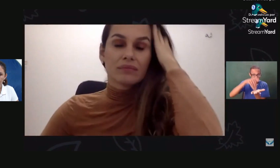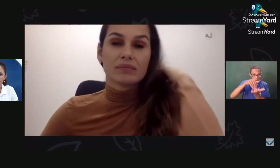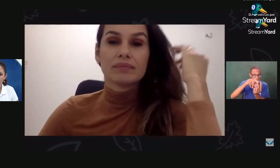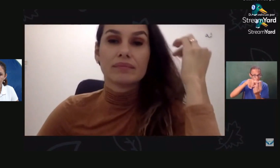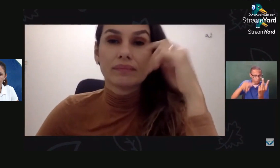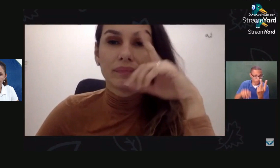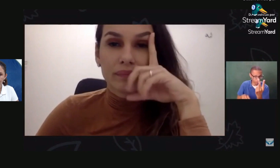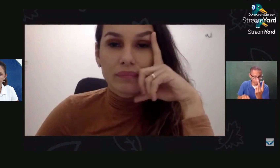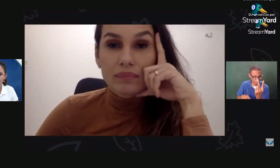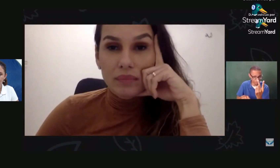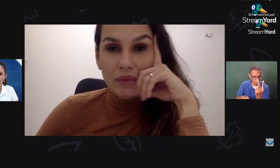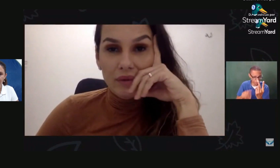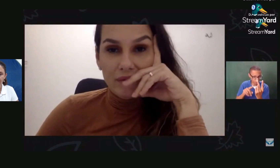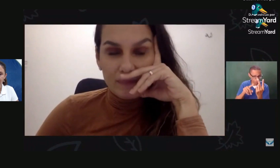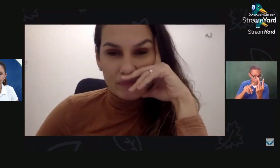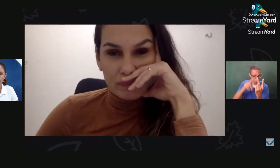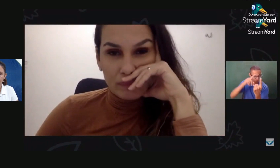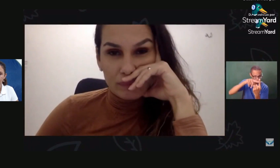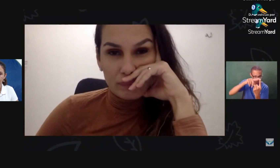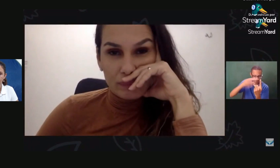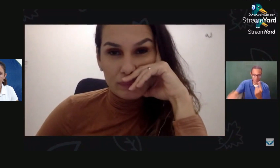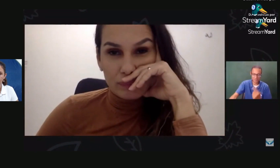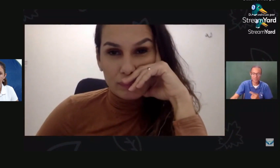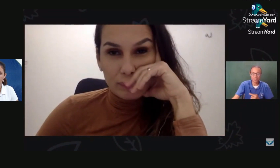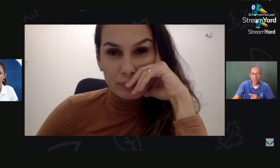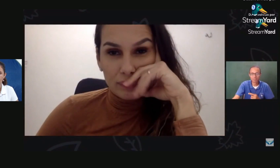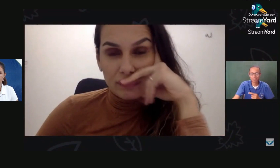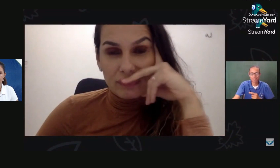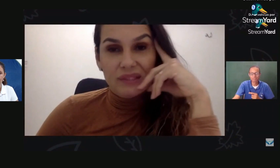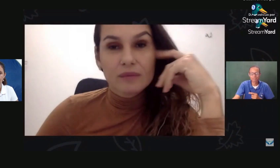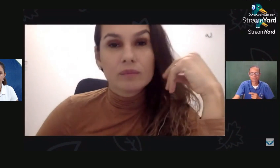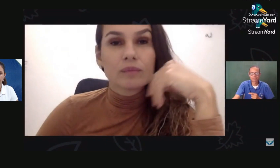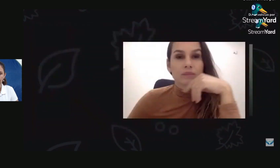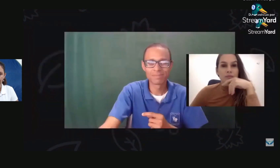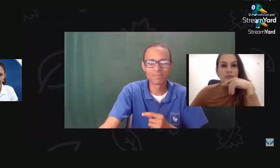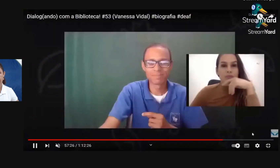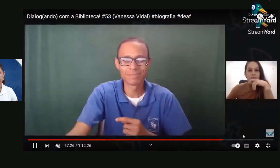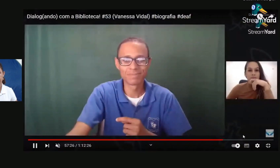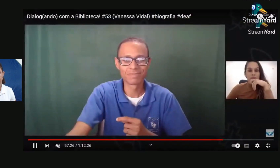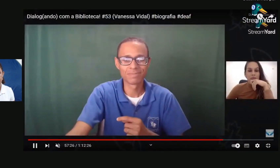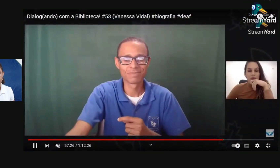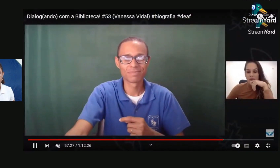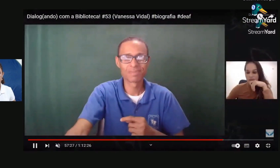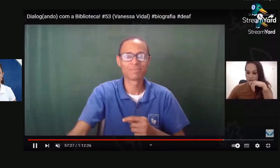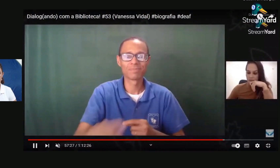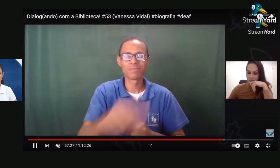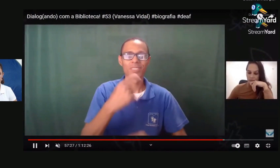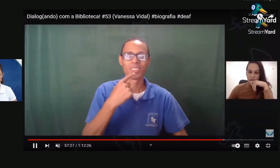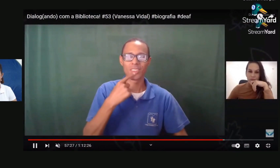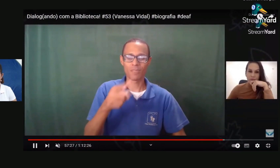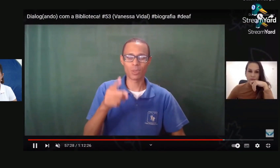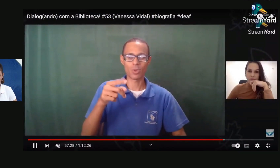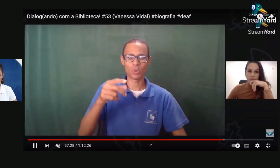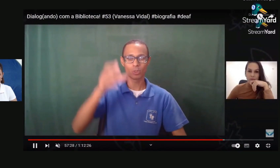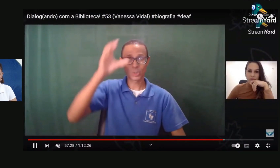Bom, uma pergunta, né, para a gente finalizar, mais uma pergunta para a gente finalizar.